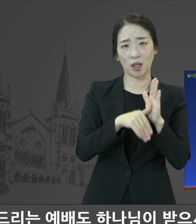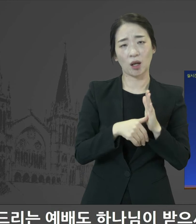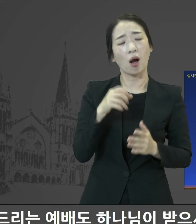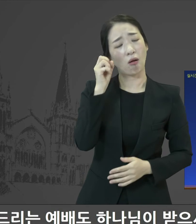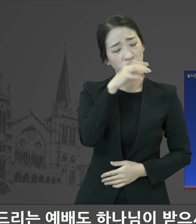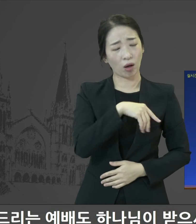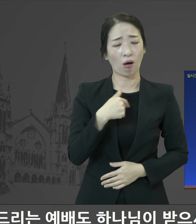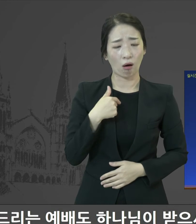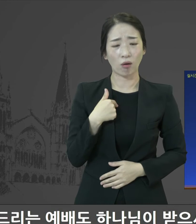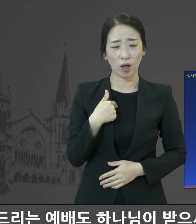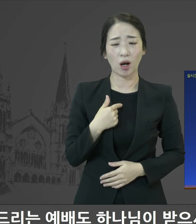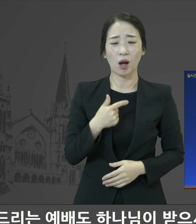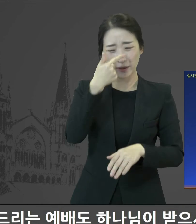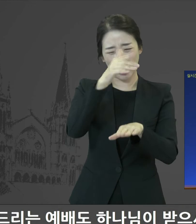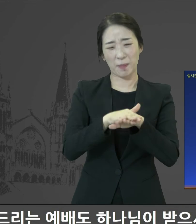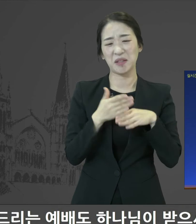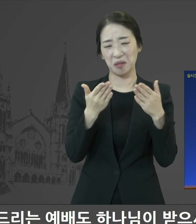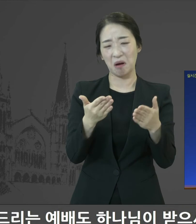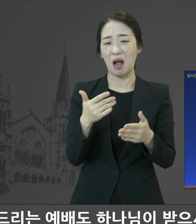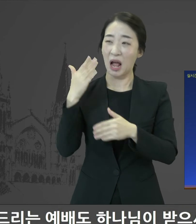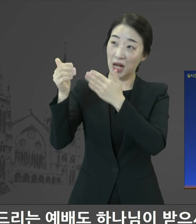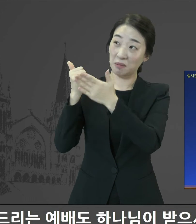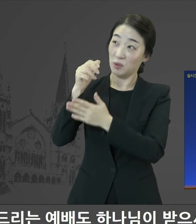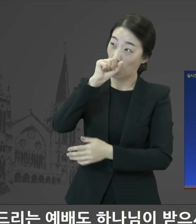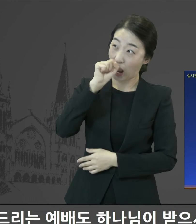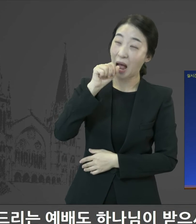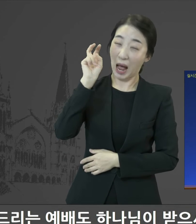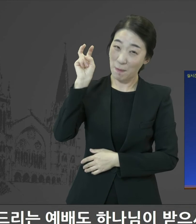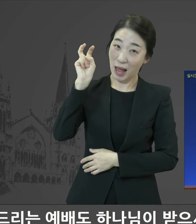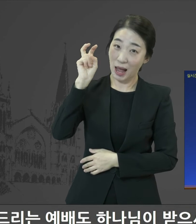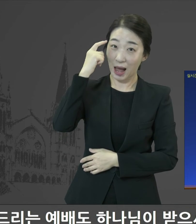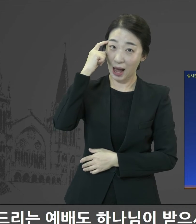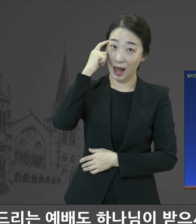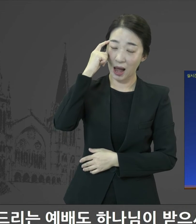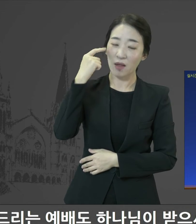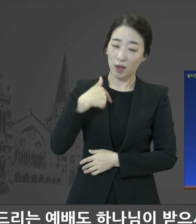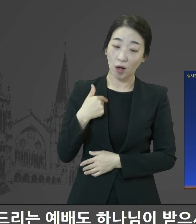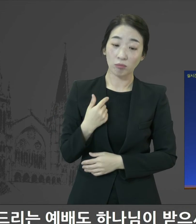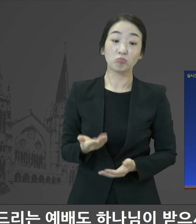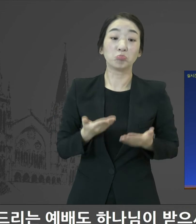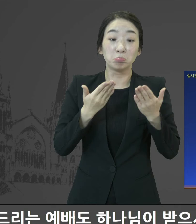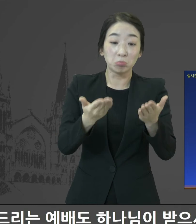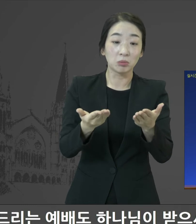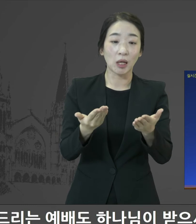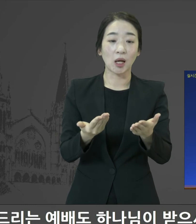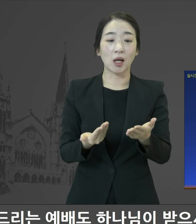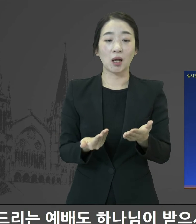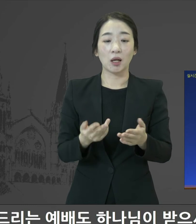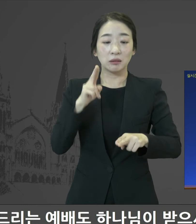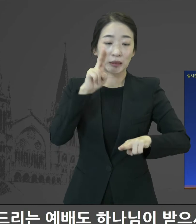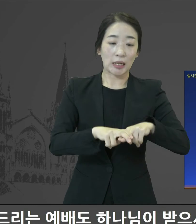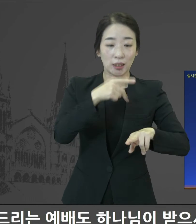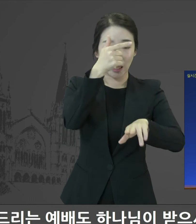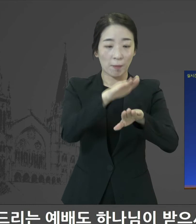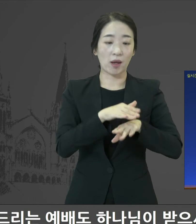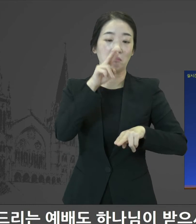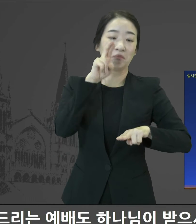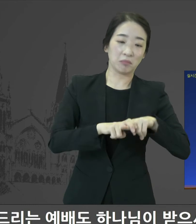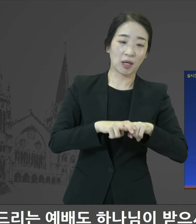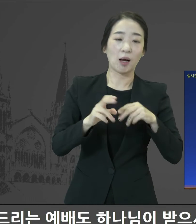하나님 좋아하시겠지, 내가 드리는 그 자체가 하나님이 당연히 기뻐하실 것이라고 생각하는 것